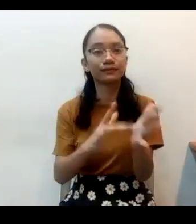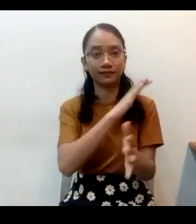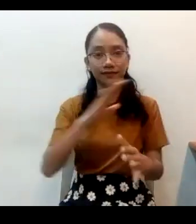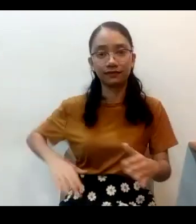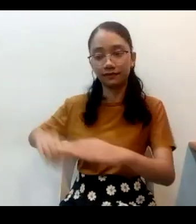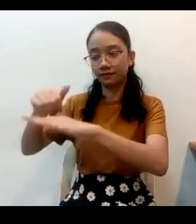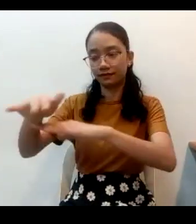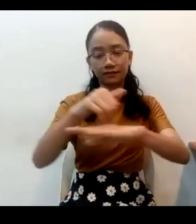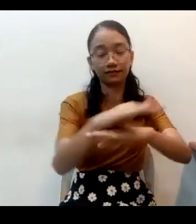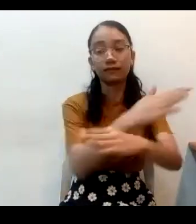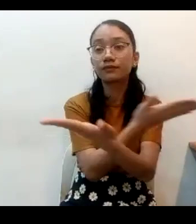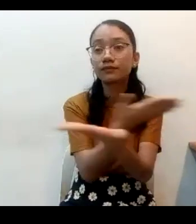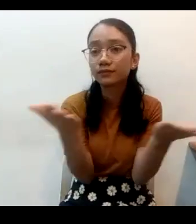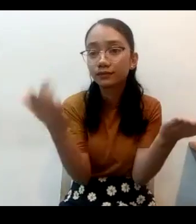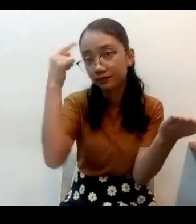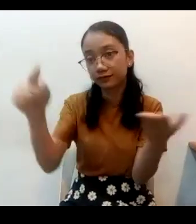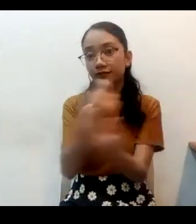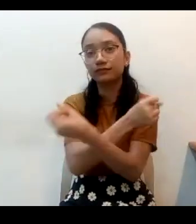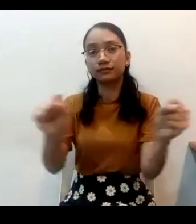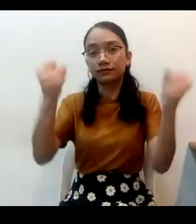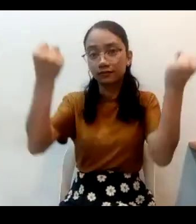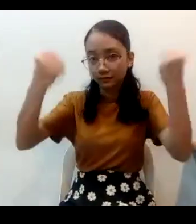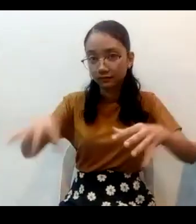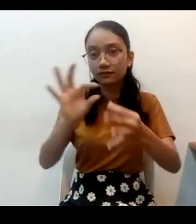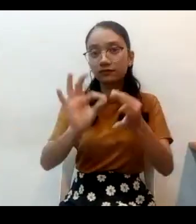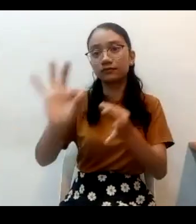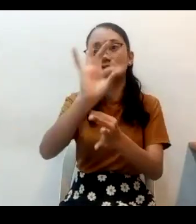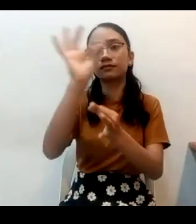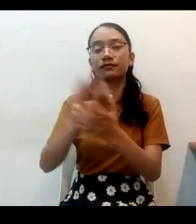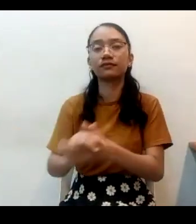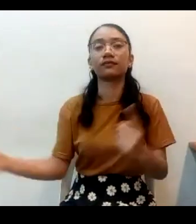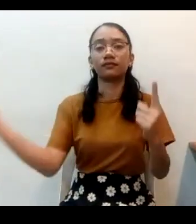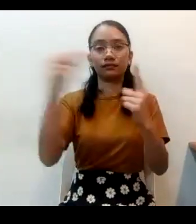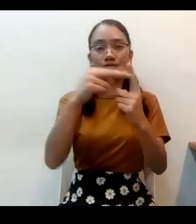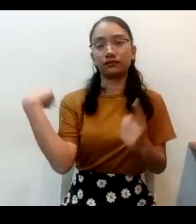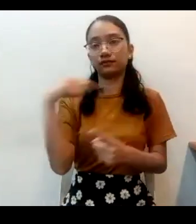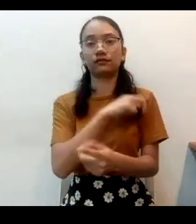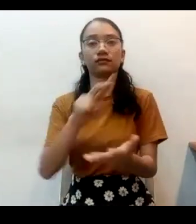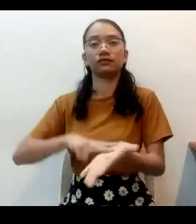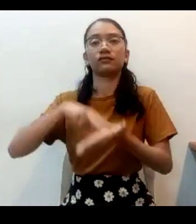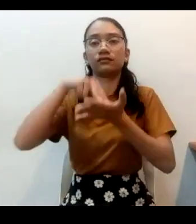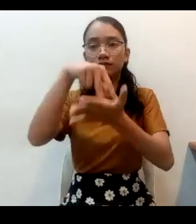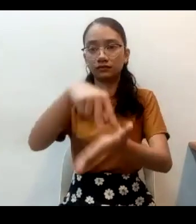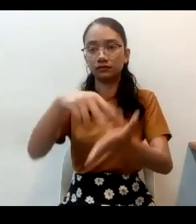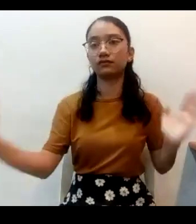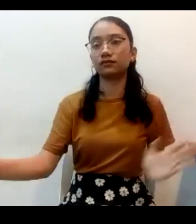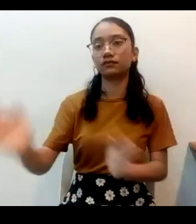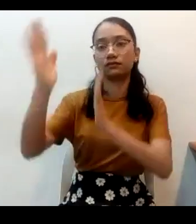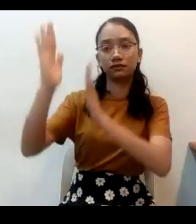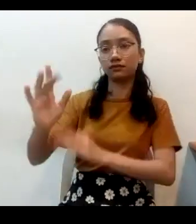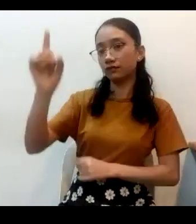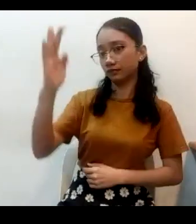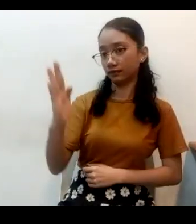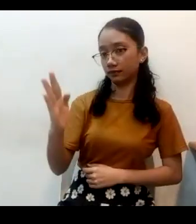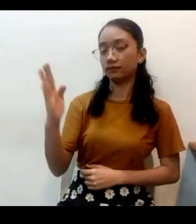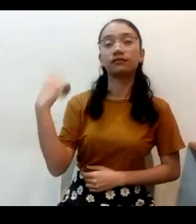Yesu Kristo, kanya pong sinusugo tayo para iligtas ang mga ligaw na kaluluwa. So until we stand before God, we have to complete our mission. Kaya bago po tayo